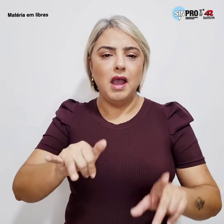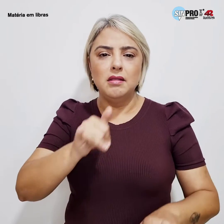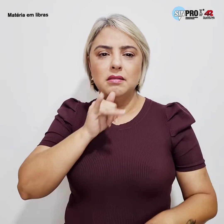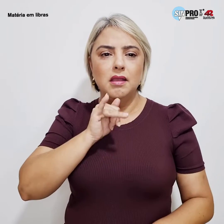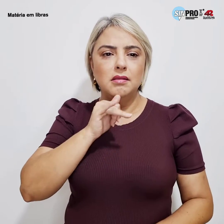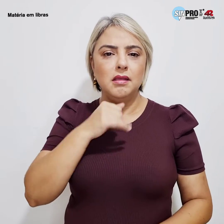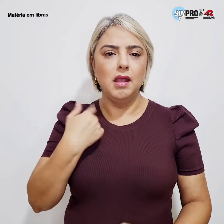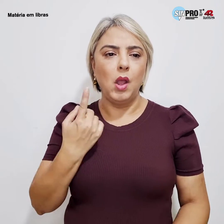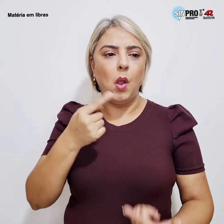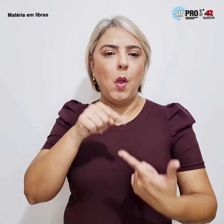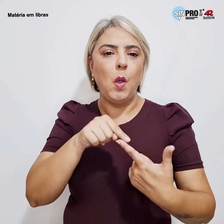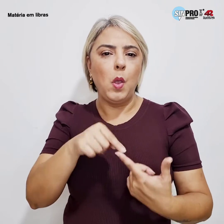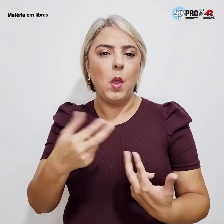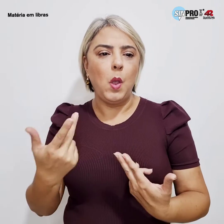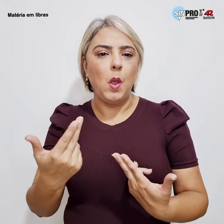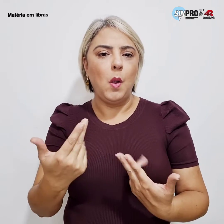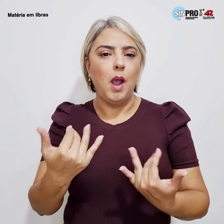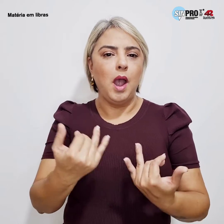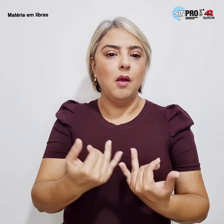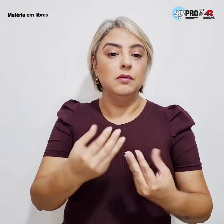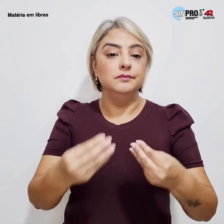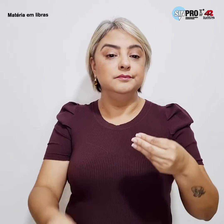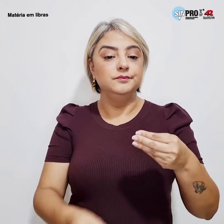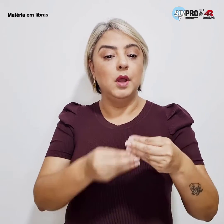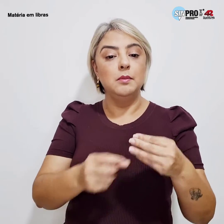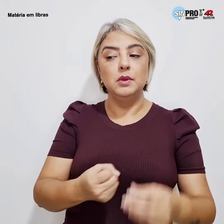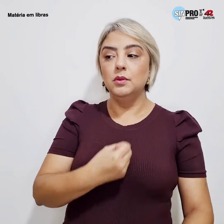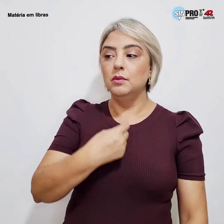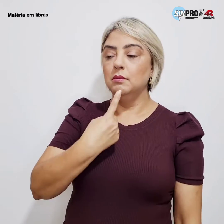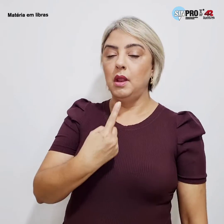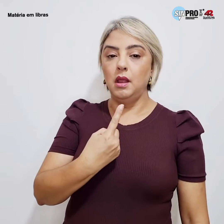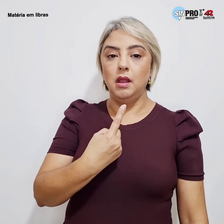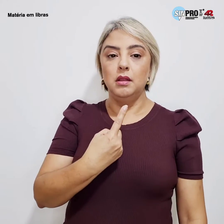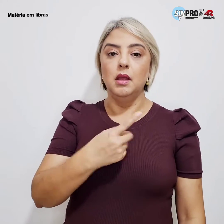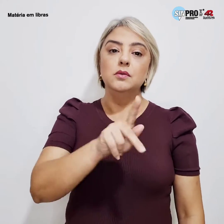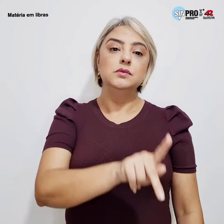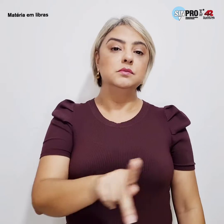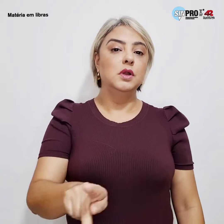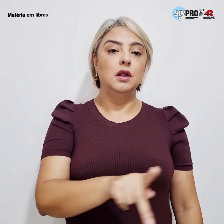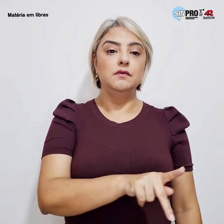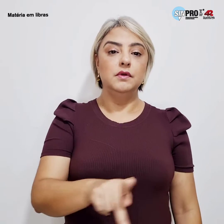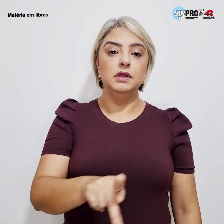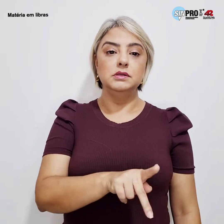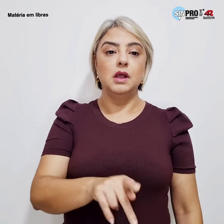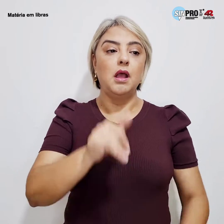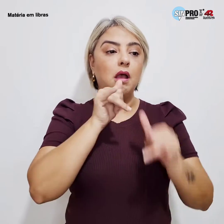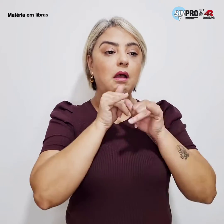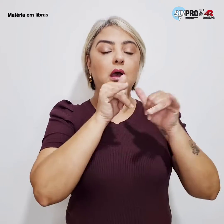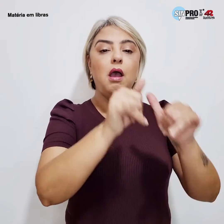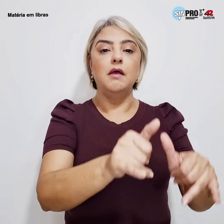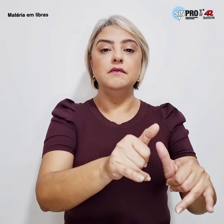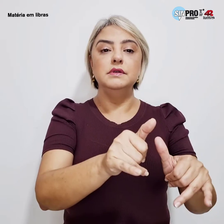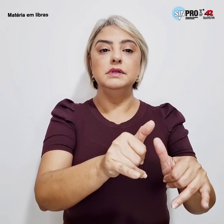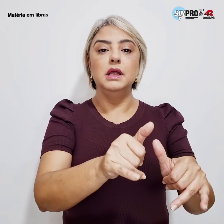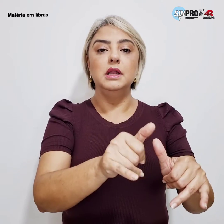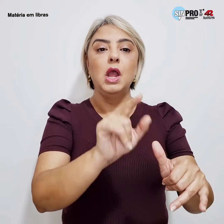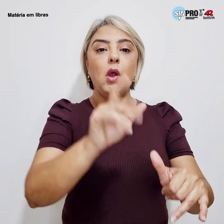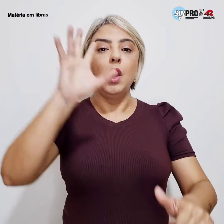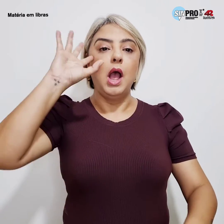ponto comum o elemento surpresa. Os docentes são comunicados quando a decisão já foi